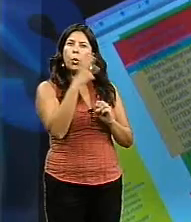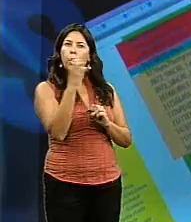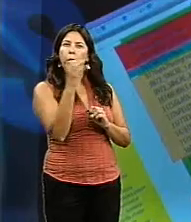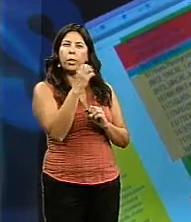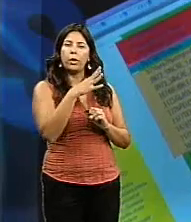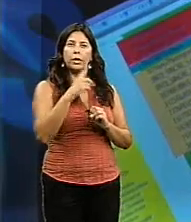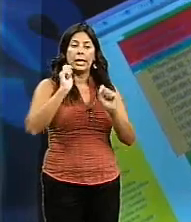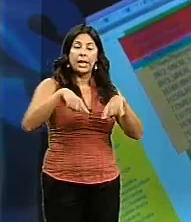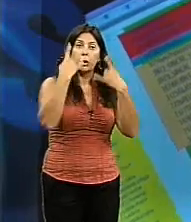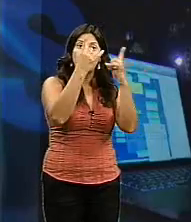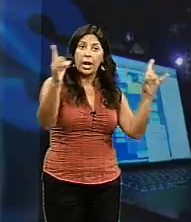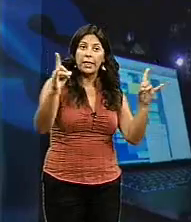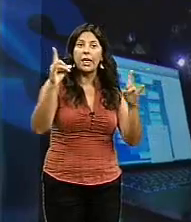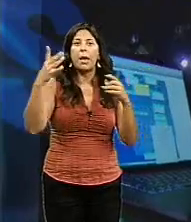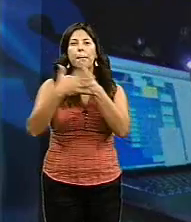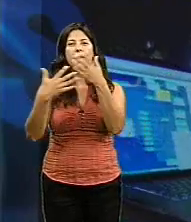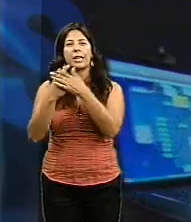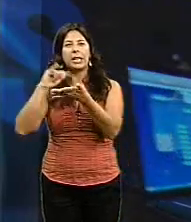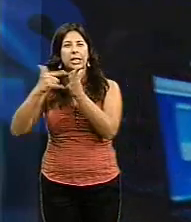la naturaleza y la tecnología.